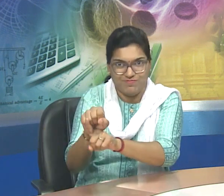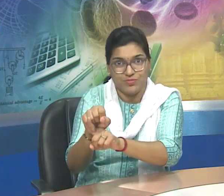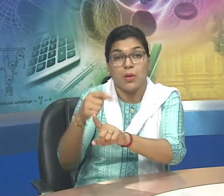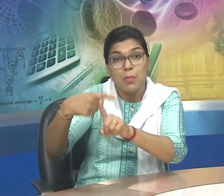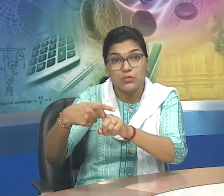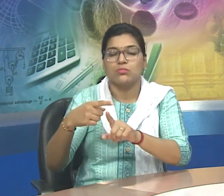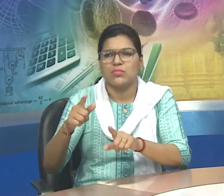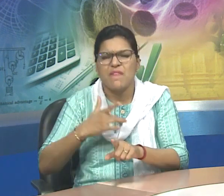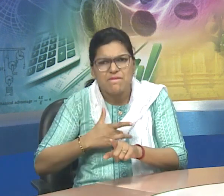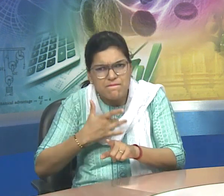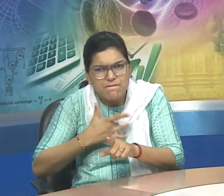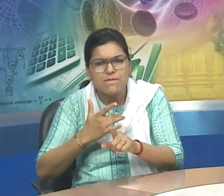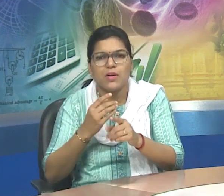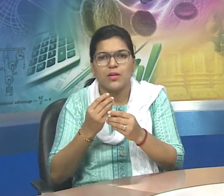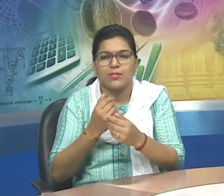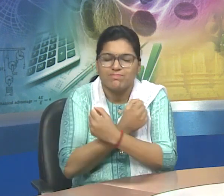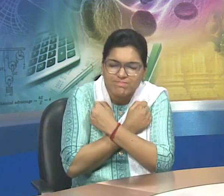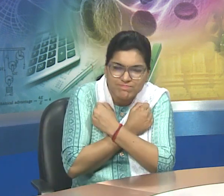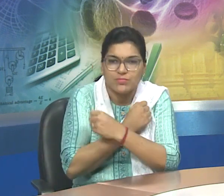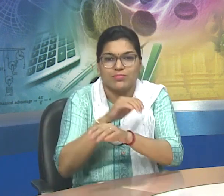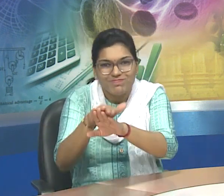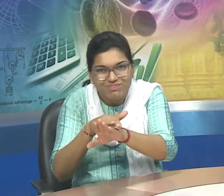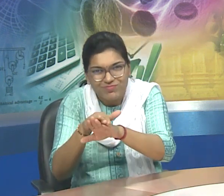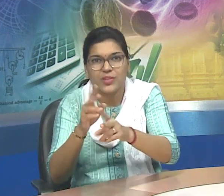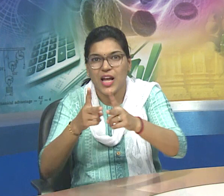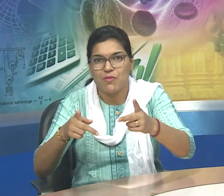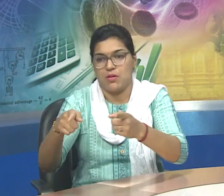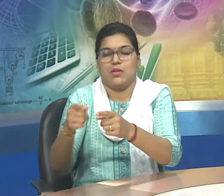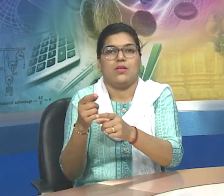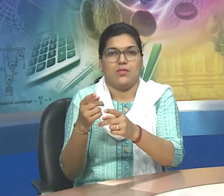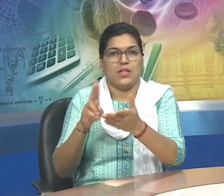इसको हम इस तरह से समझ सकते हैं कि राज्य एक